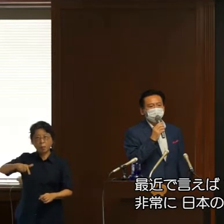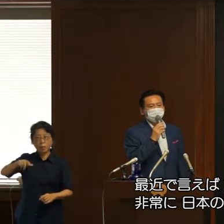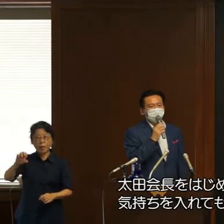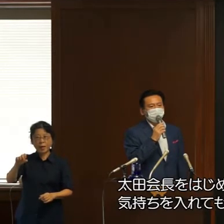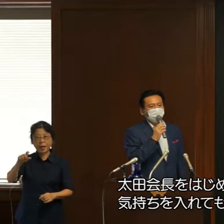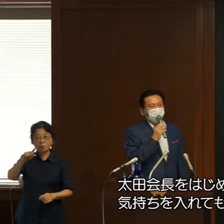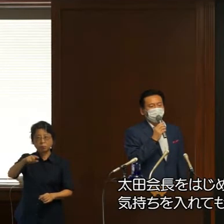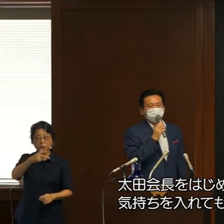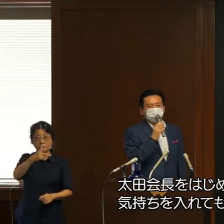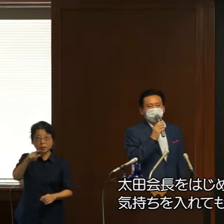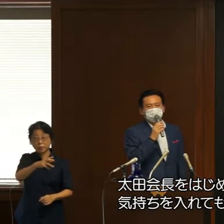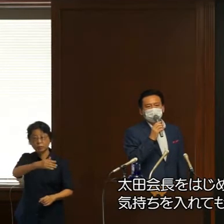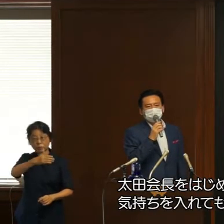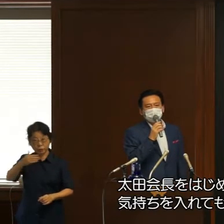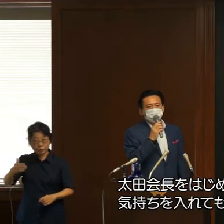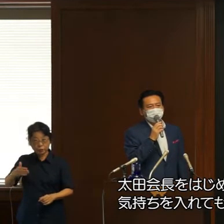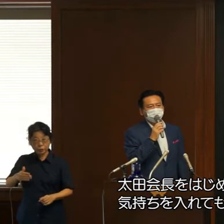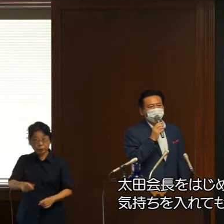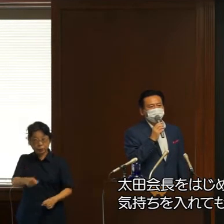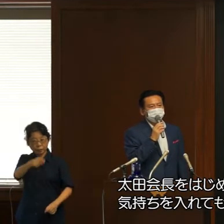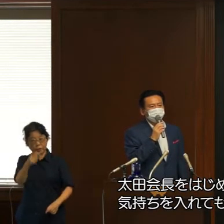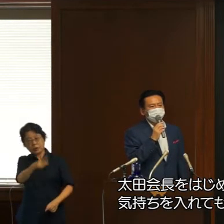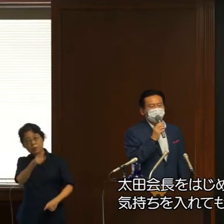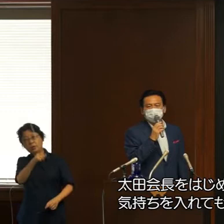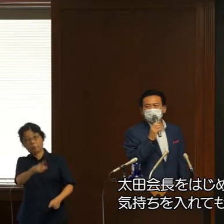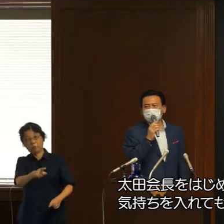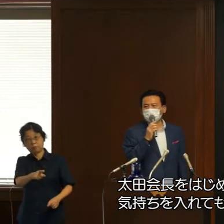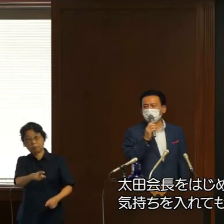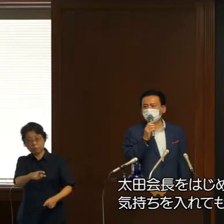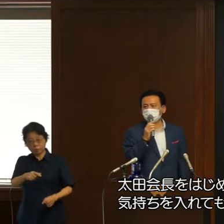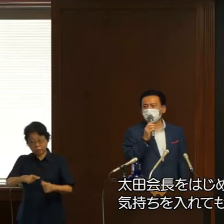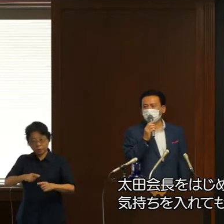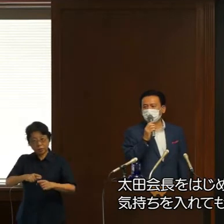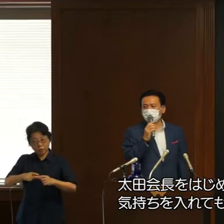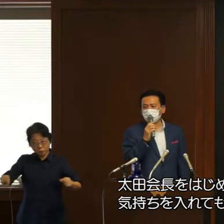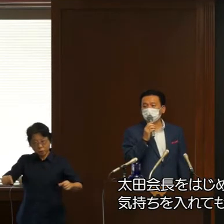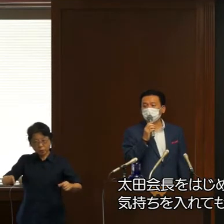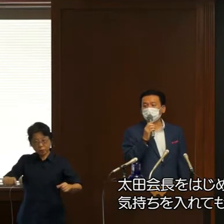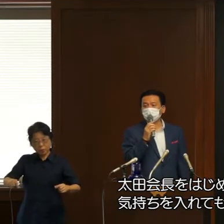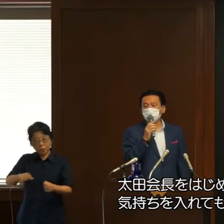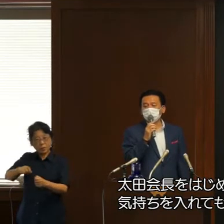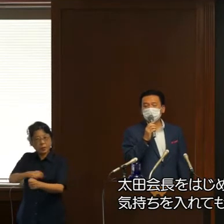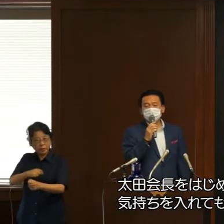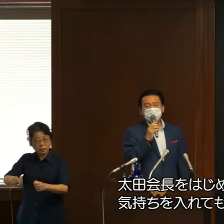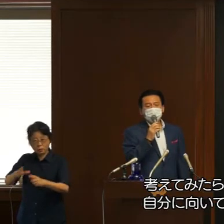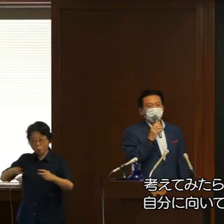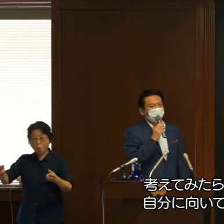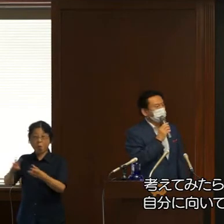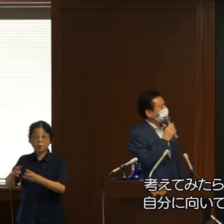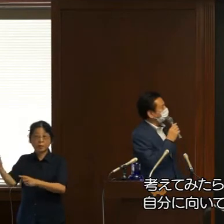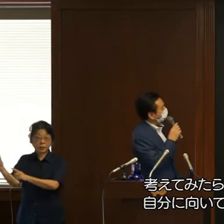会もですね、太田会長をはじめすごくさらに気持ちを入れてもらったりしているので、